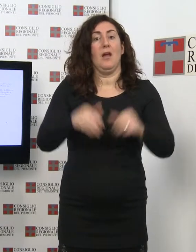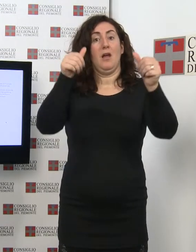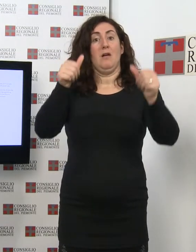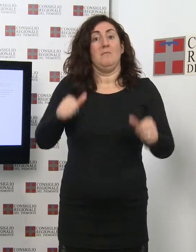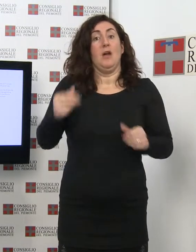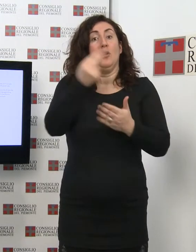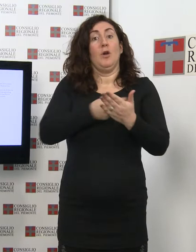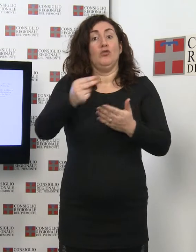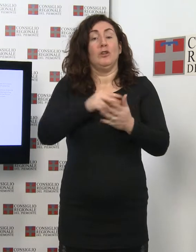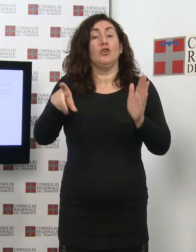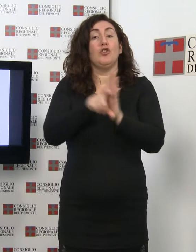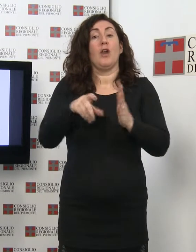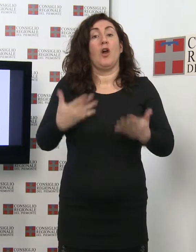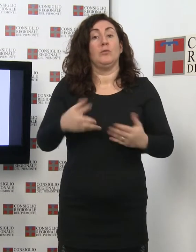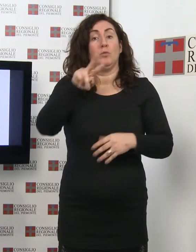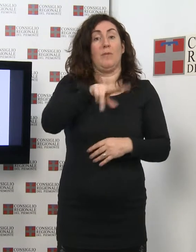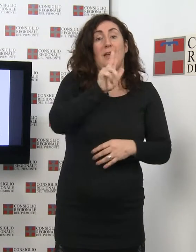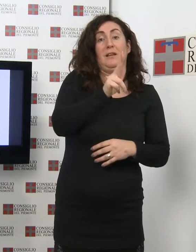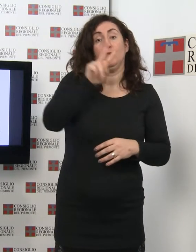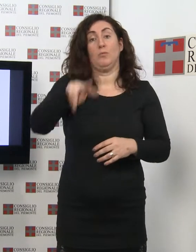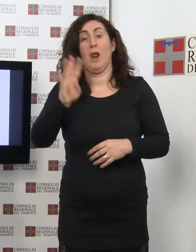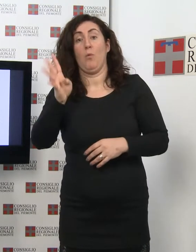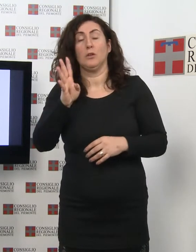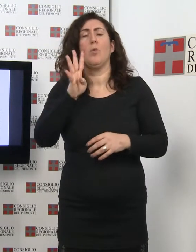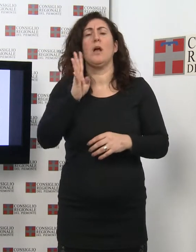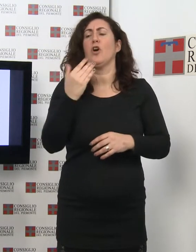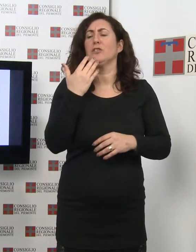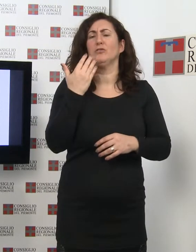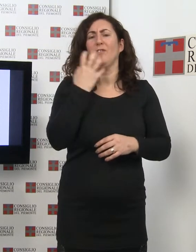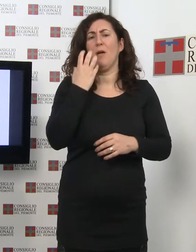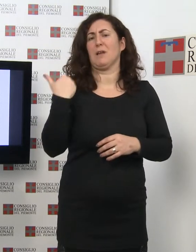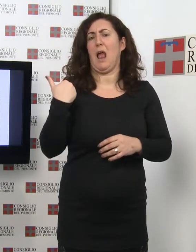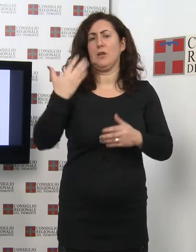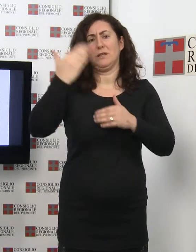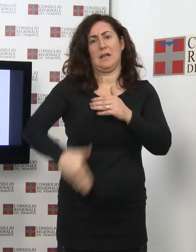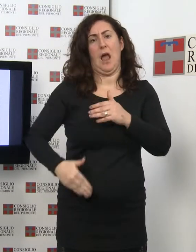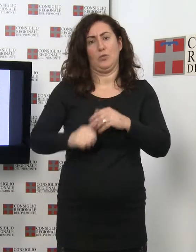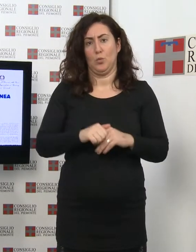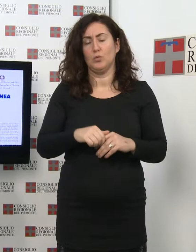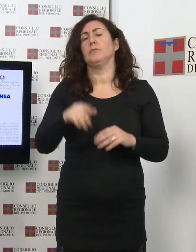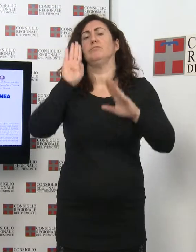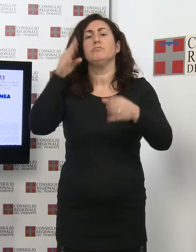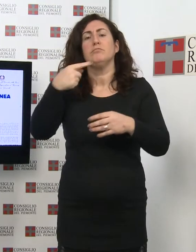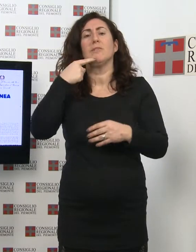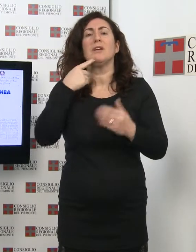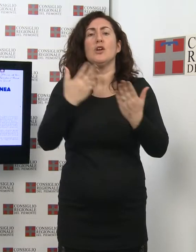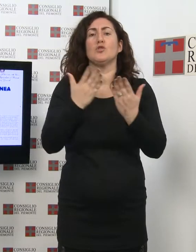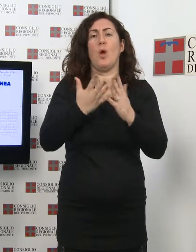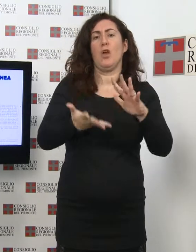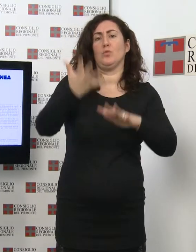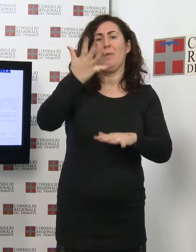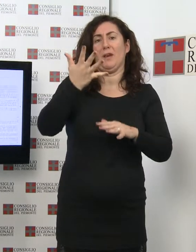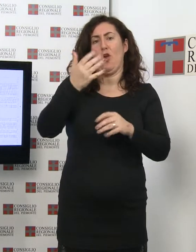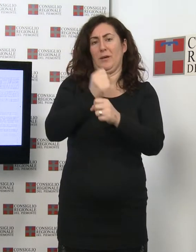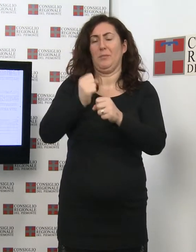storia contemporanea 2013-2014 riservato agli istituti di istruzione secondaria di secondo grado del Piemonte. Giunto